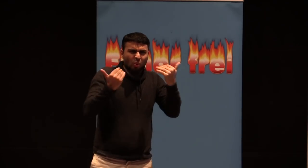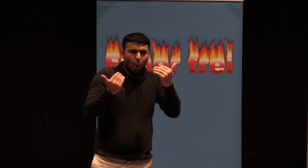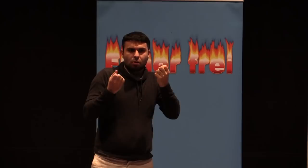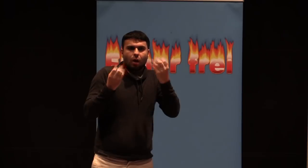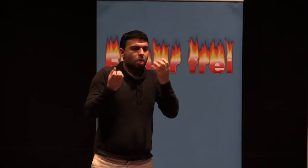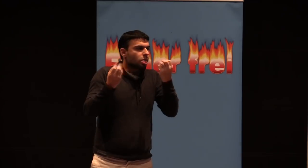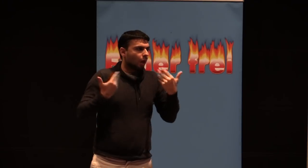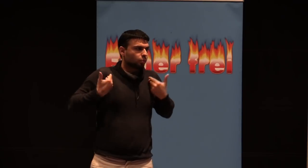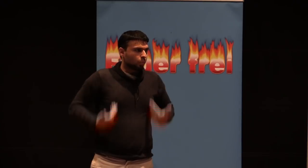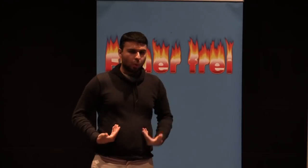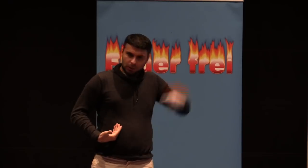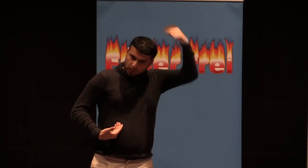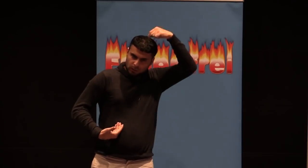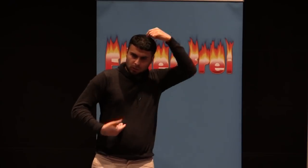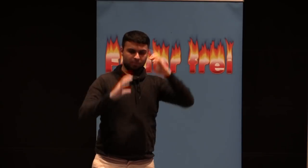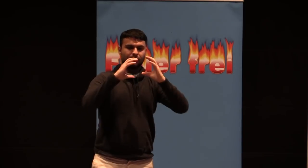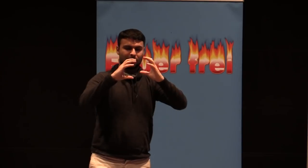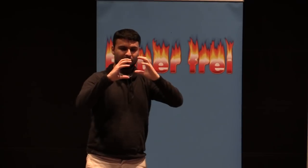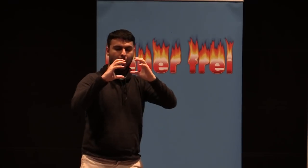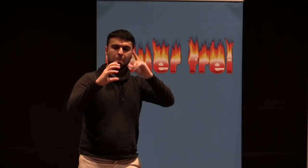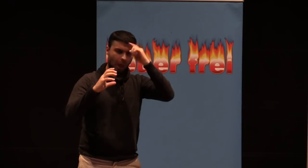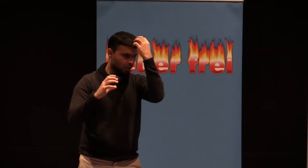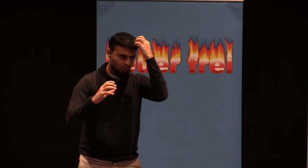Ich glaube, da spielt die Angst einen